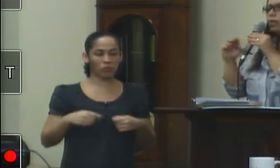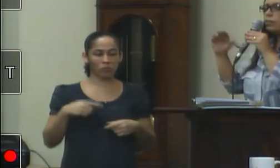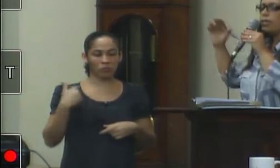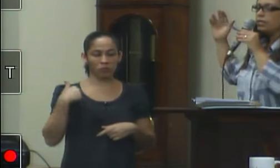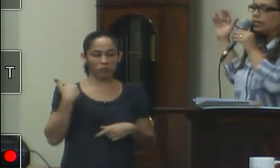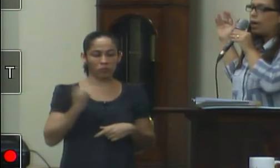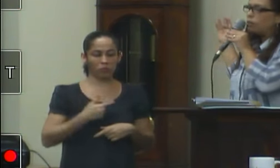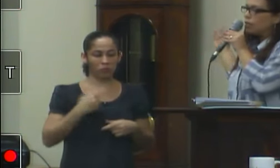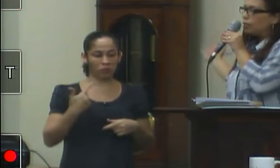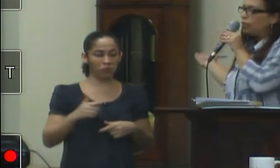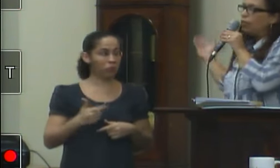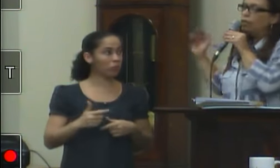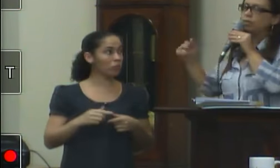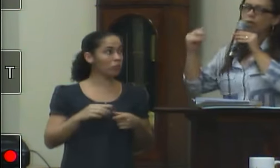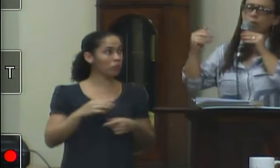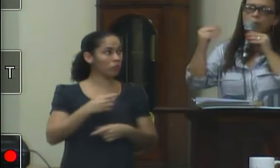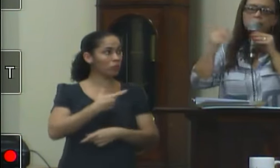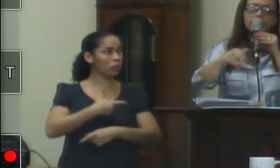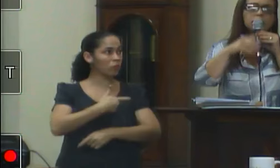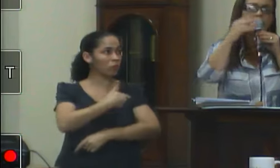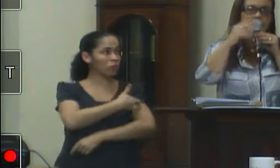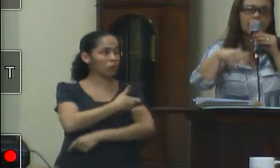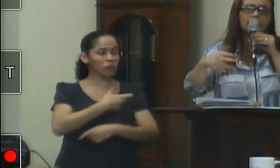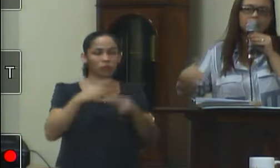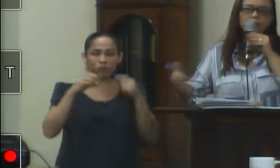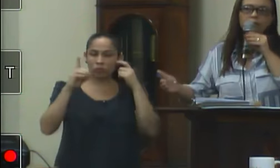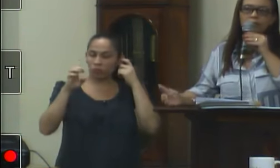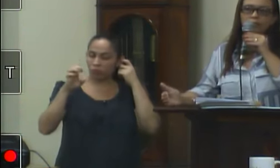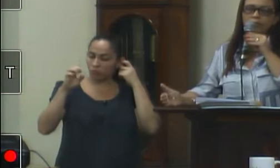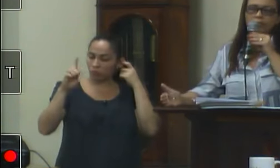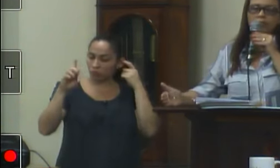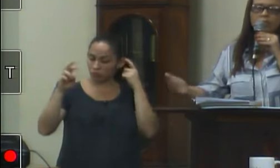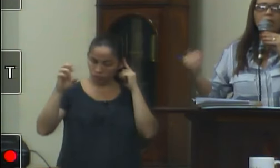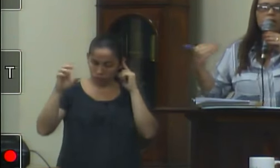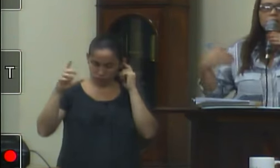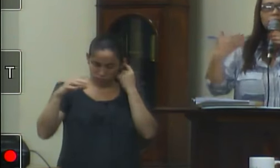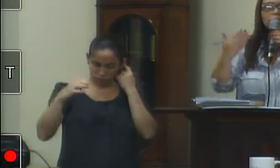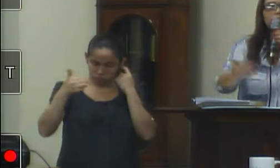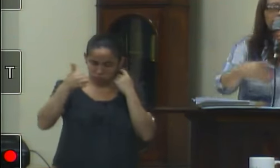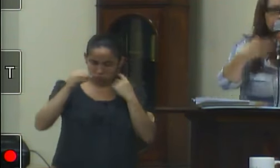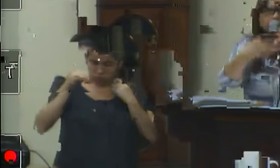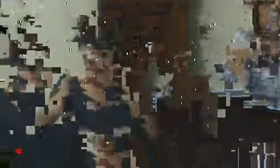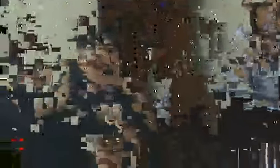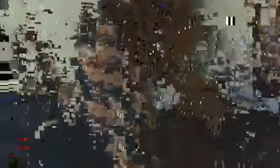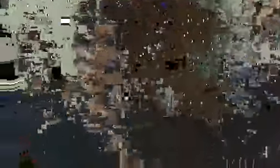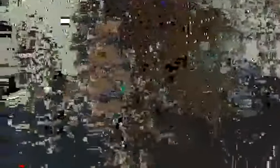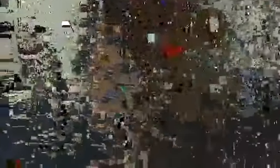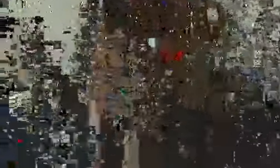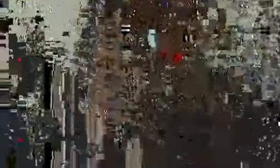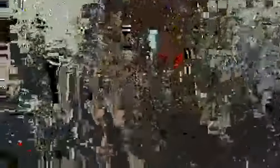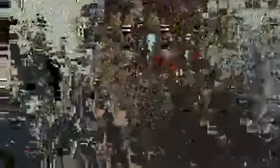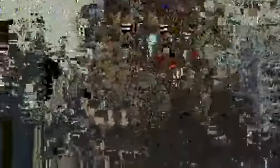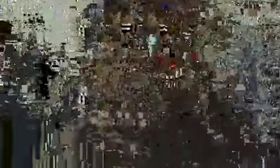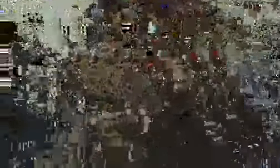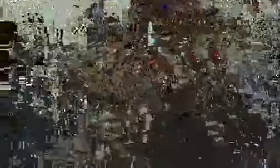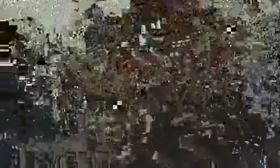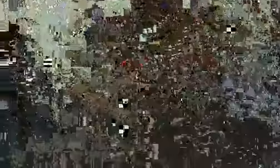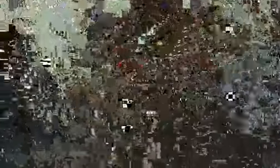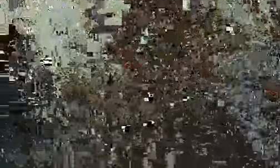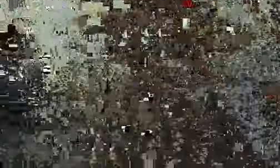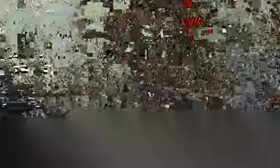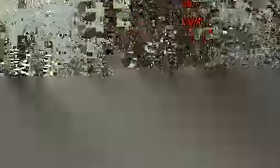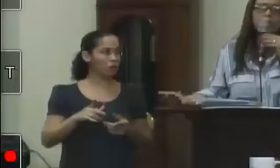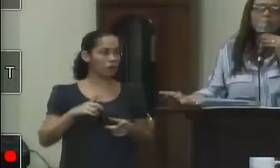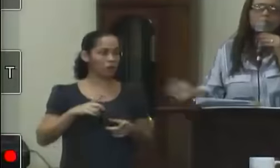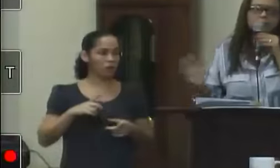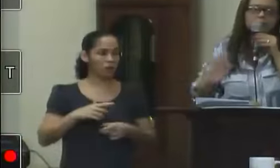se nós apresentarmos aqui que 100% das casas estão sendo vistas e tiver muitos casos de dengue, né, notificados